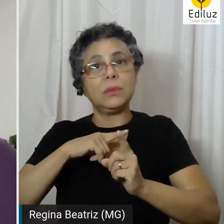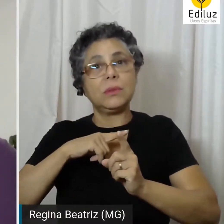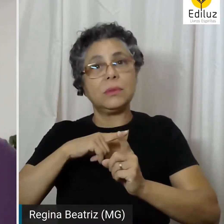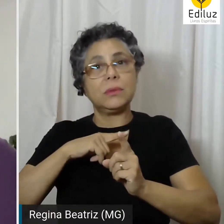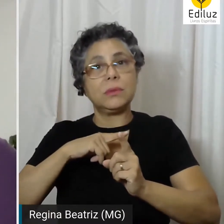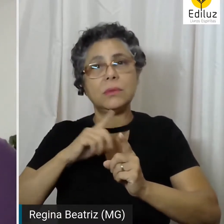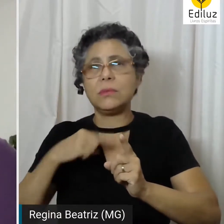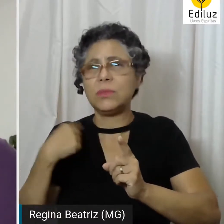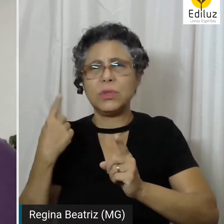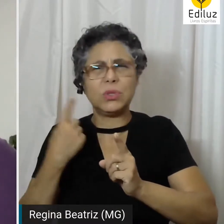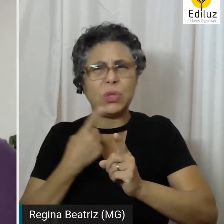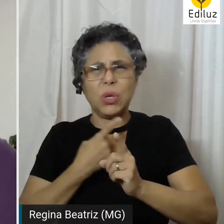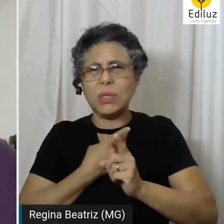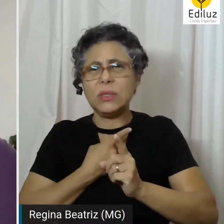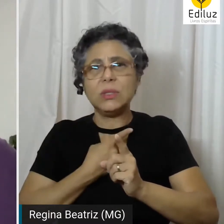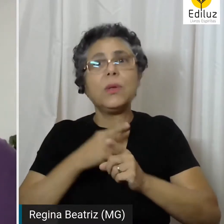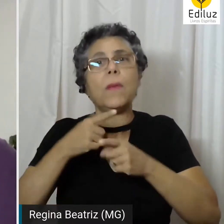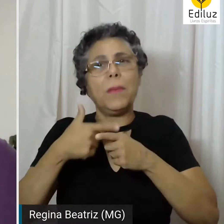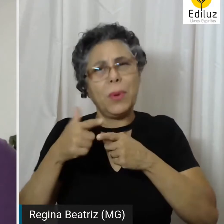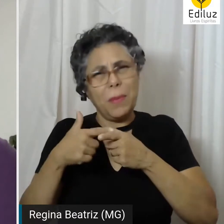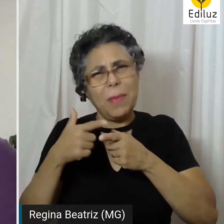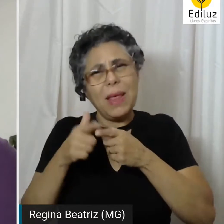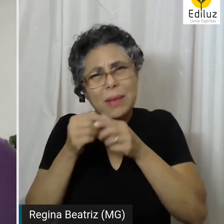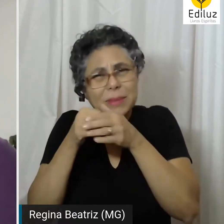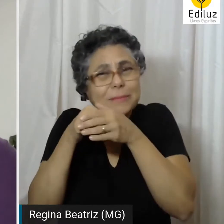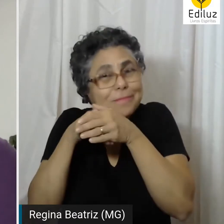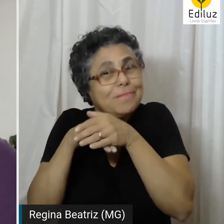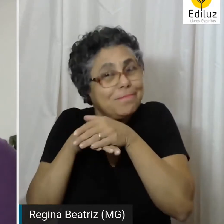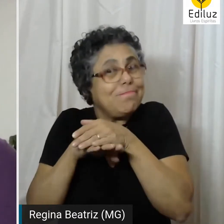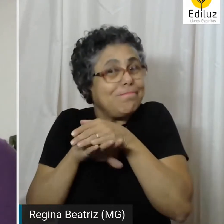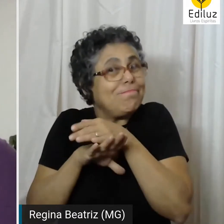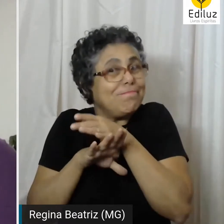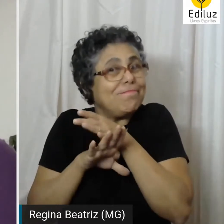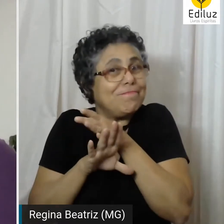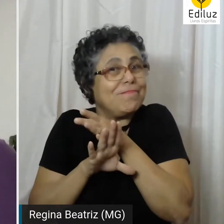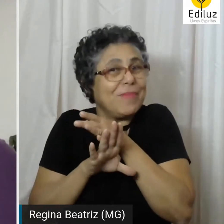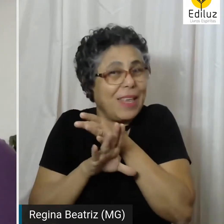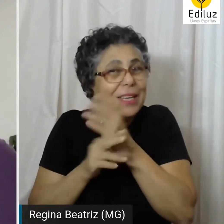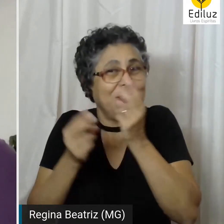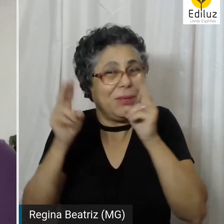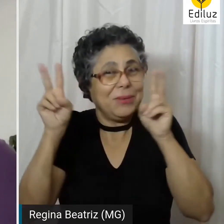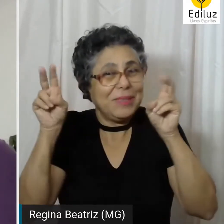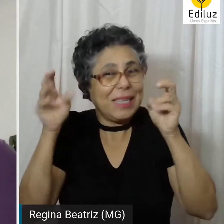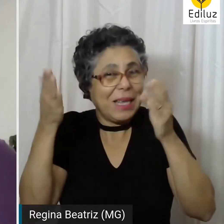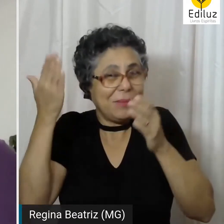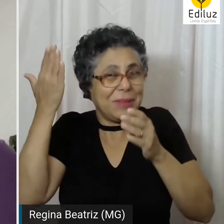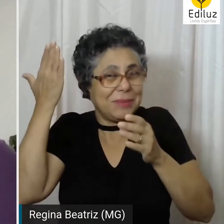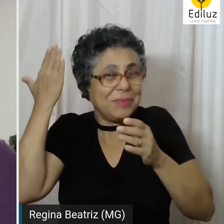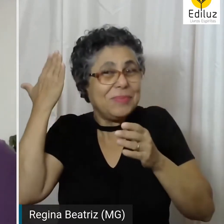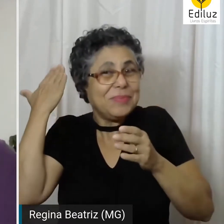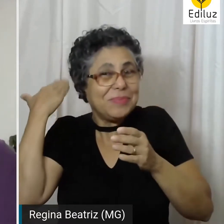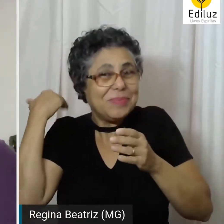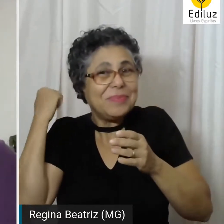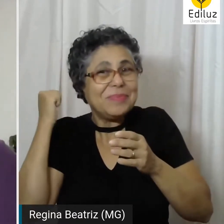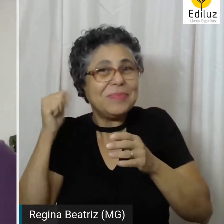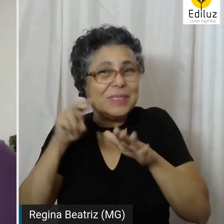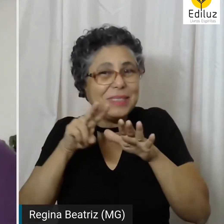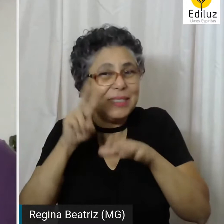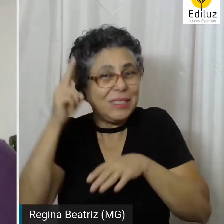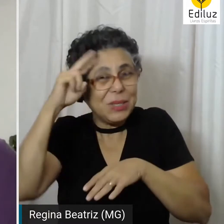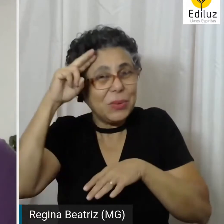os nossos infortúnios ocultos, foi o tema do nosso encontro da segunda-feira